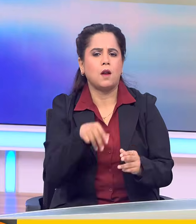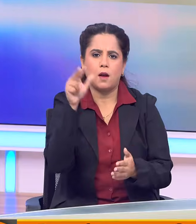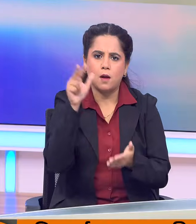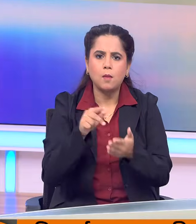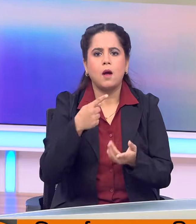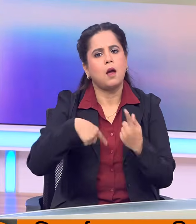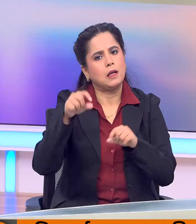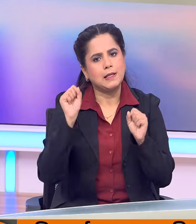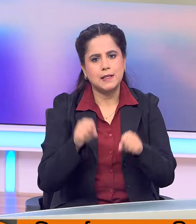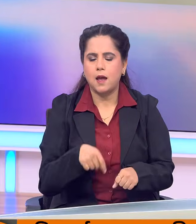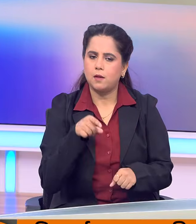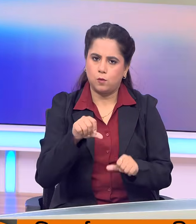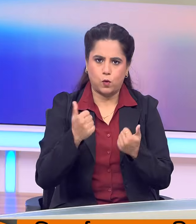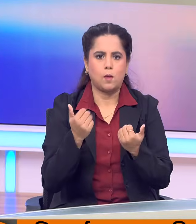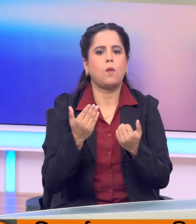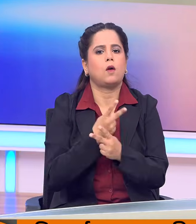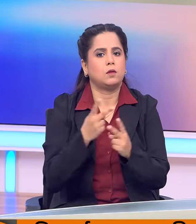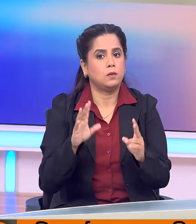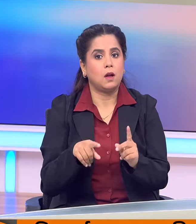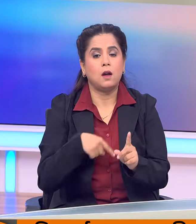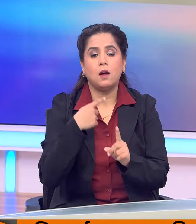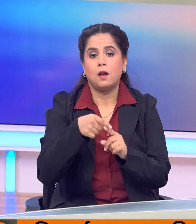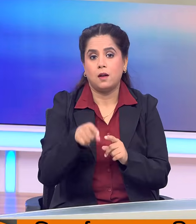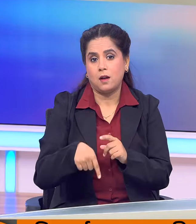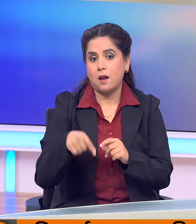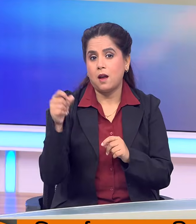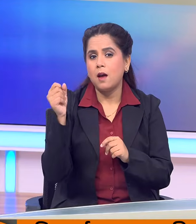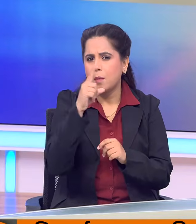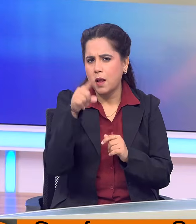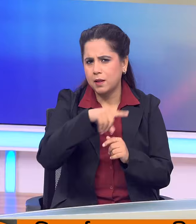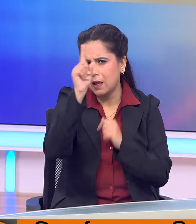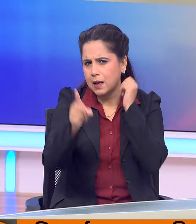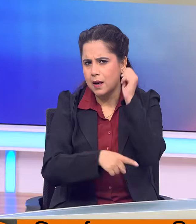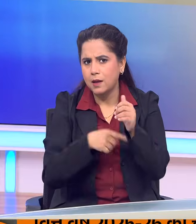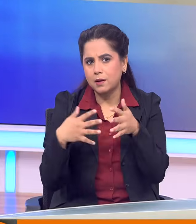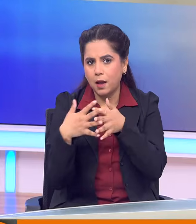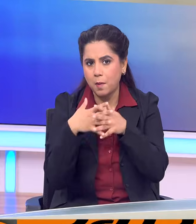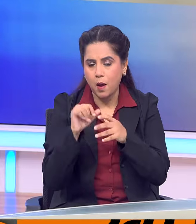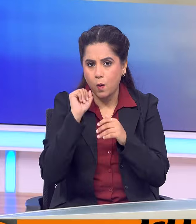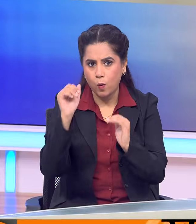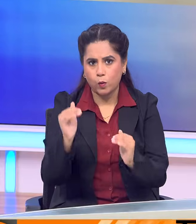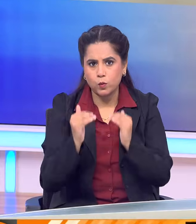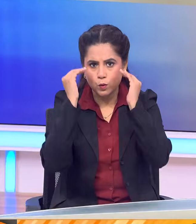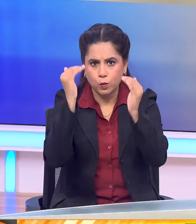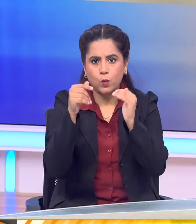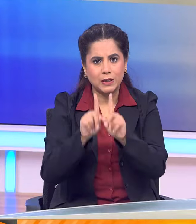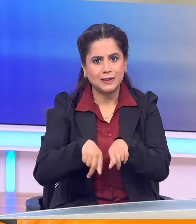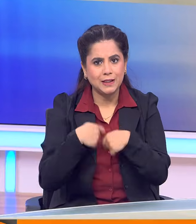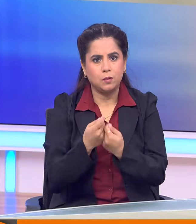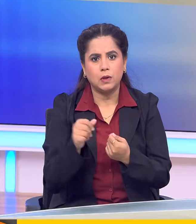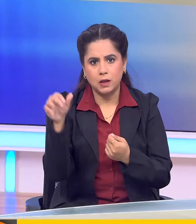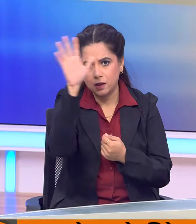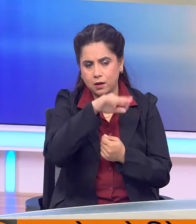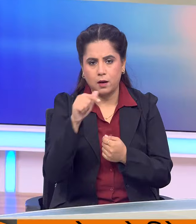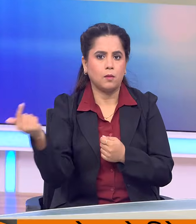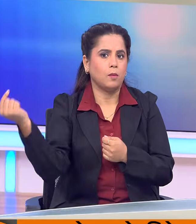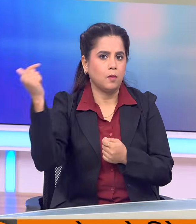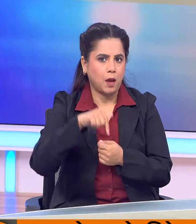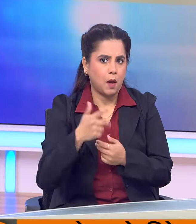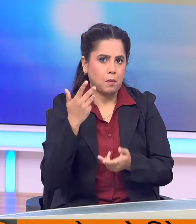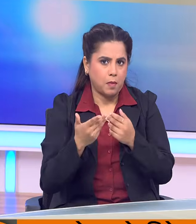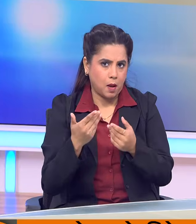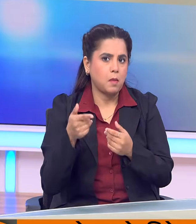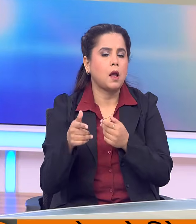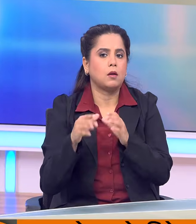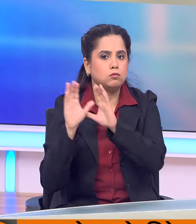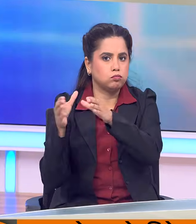सक्षम होंगे। इसके अलावा इस महीने के अंत तक अमेरिका की उच्च स्तरीय टीम भारत का दौरा कर सकती है।